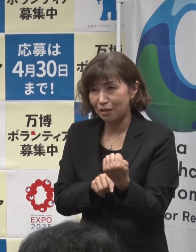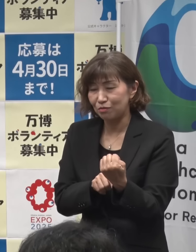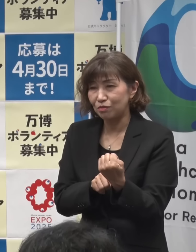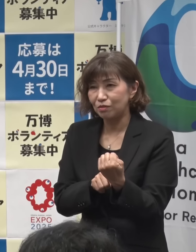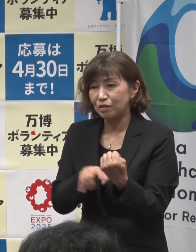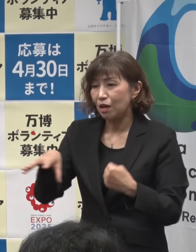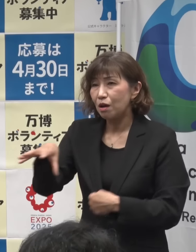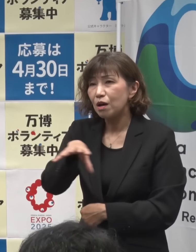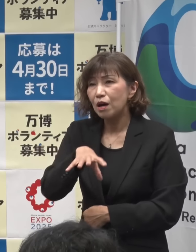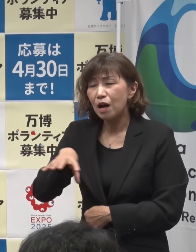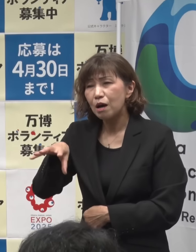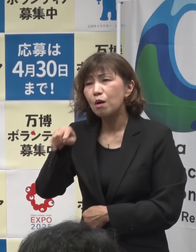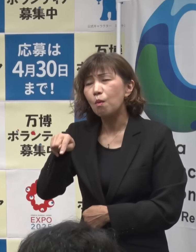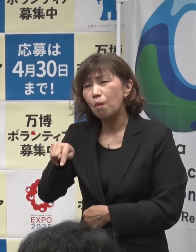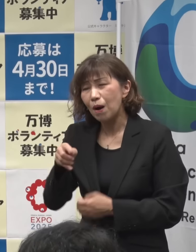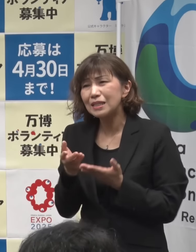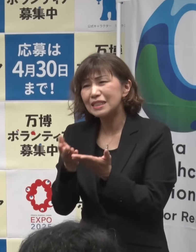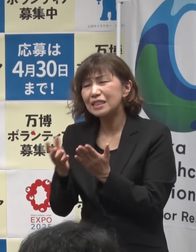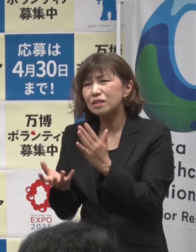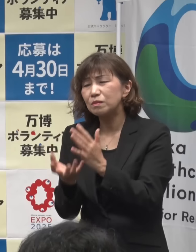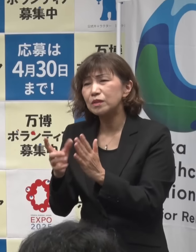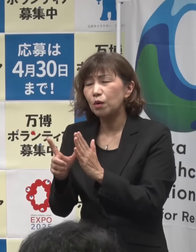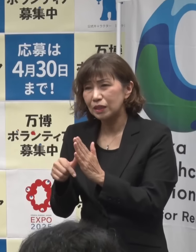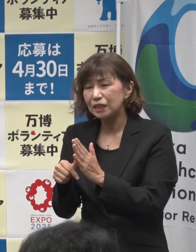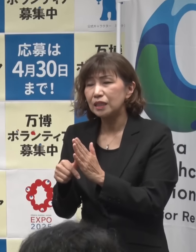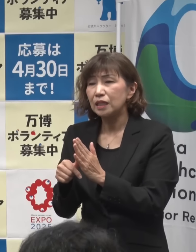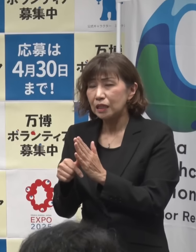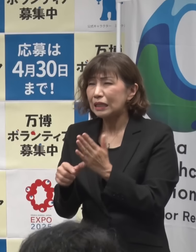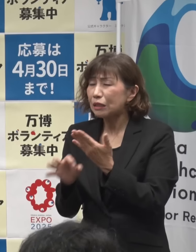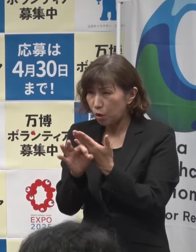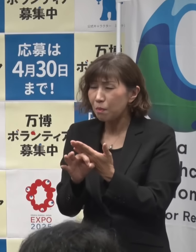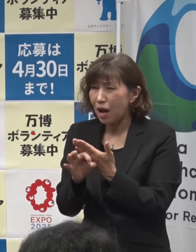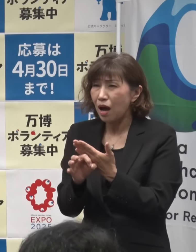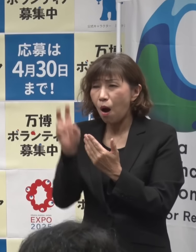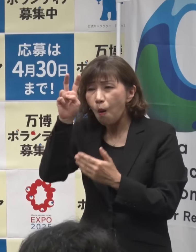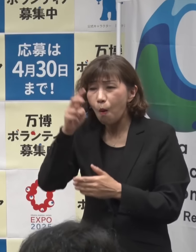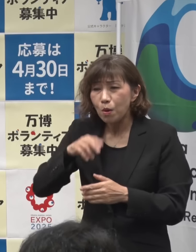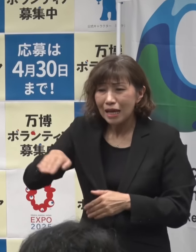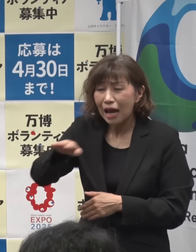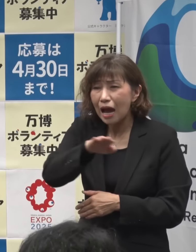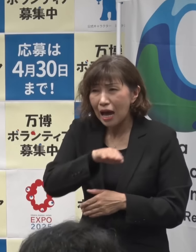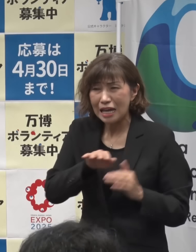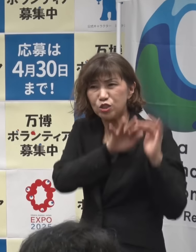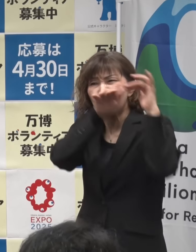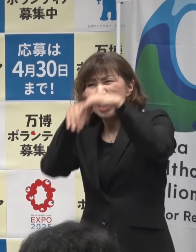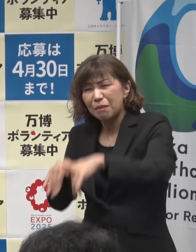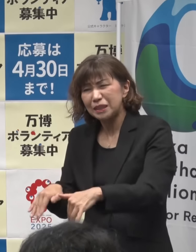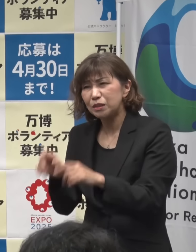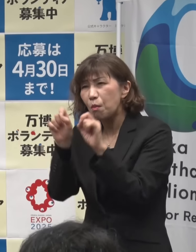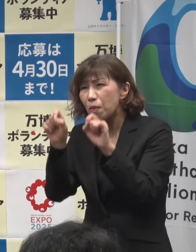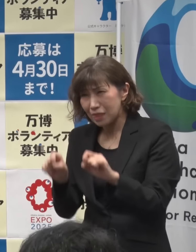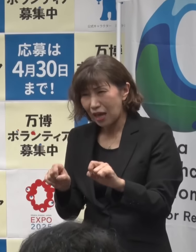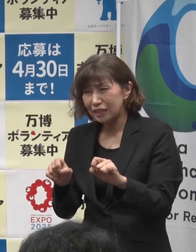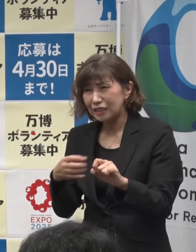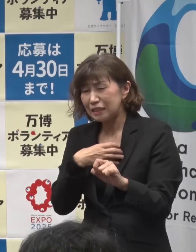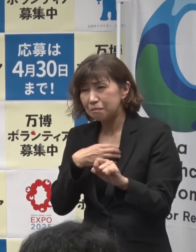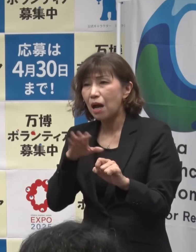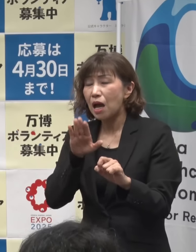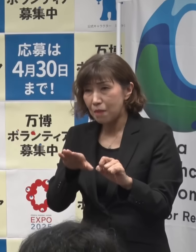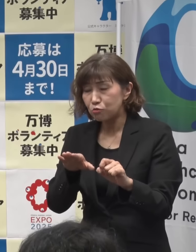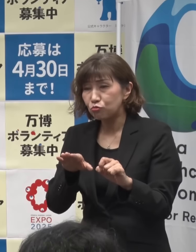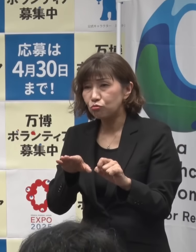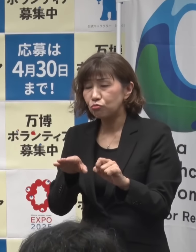大きな地震が起きたときにあの大阪湾内でも津波の可能性はあり得るんですけれども、夢島というのはあの OP10 メートルで作ってますので、つまり